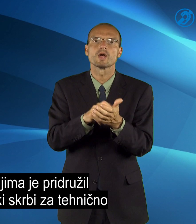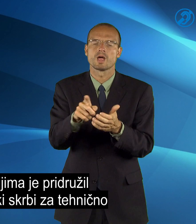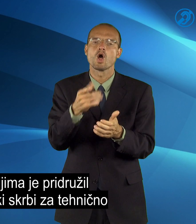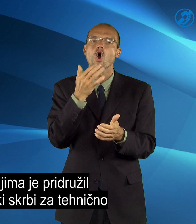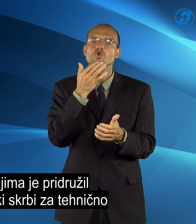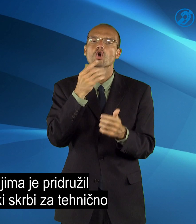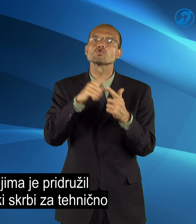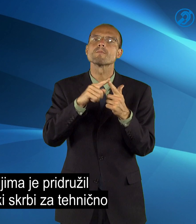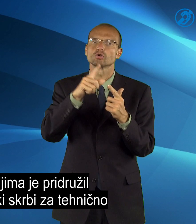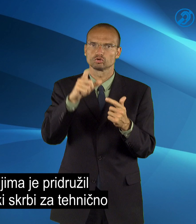treningov.